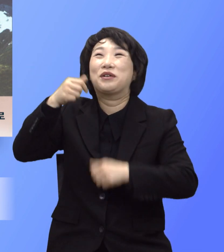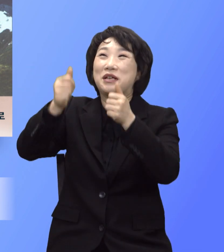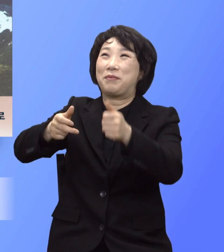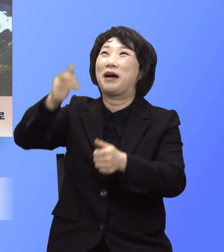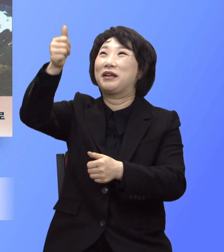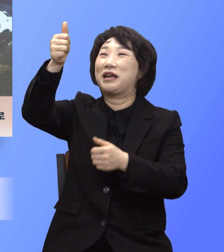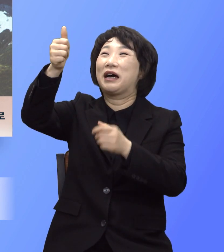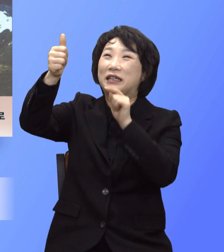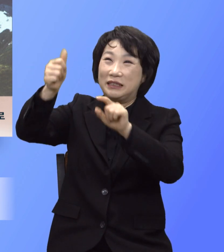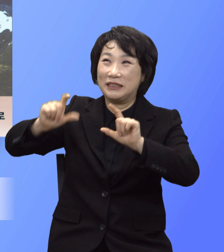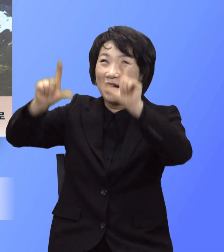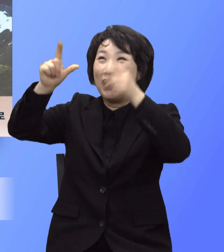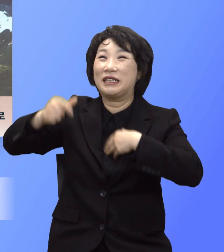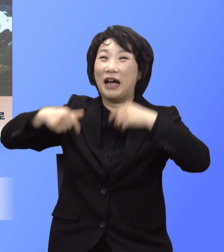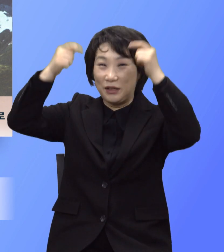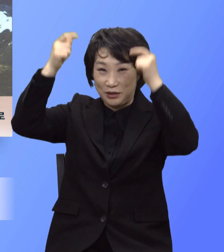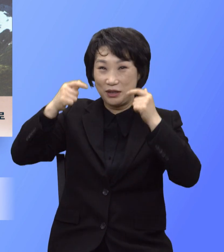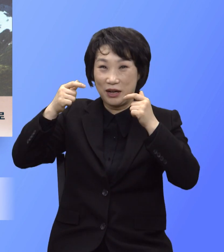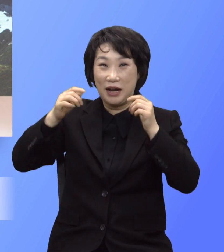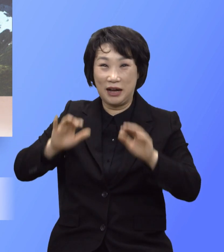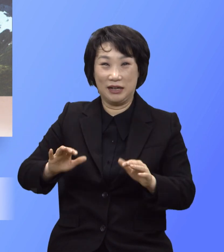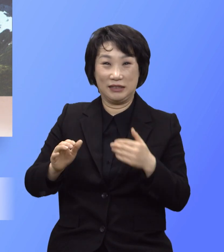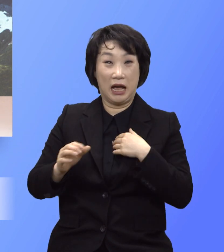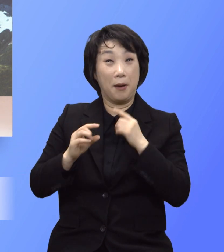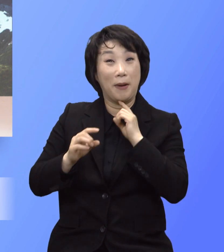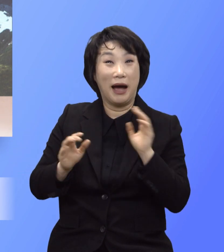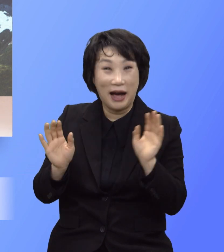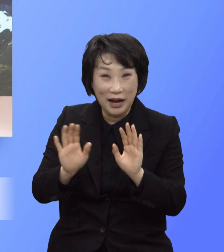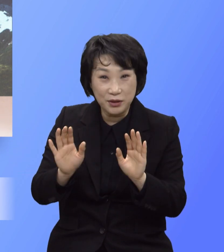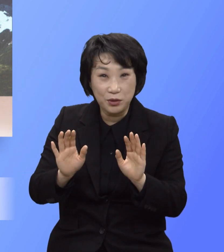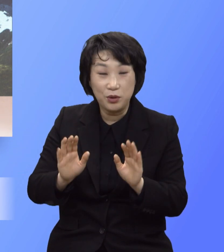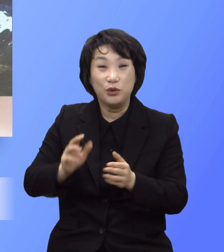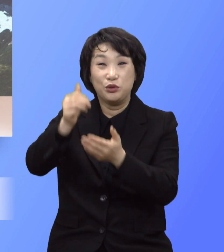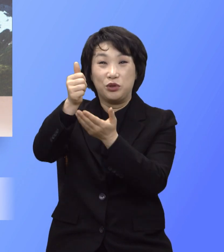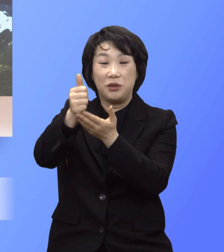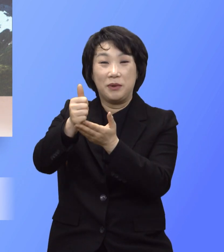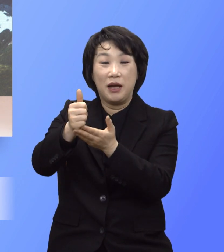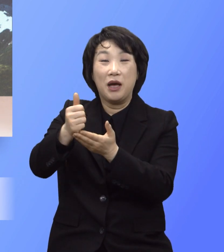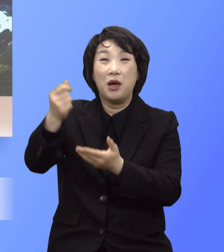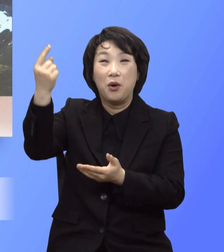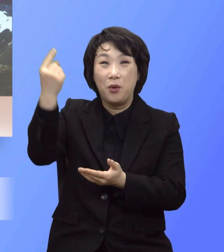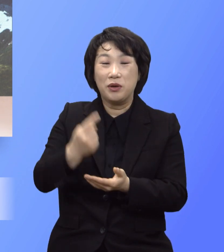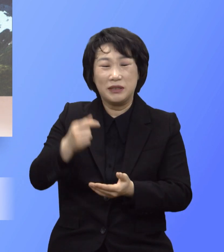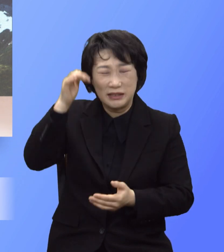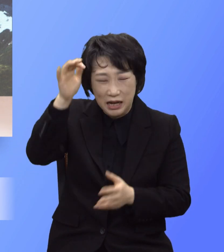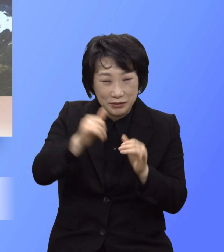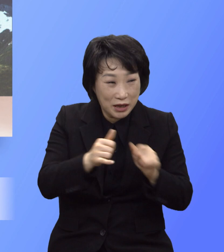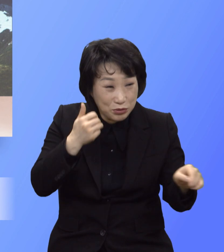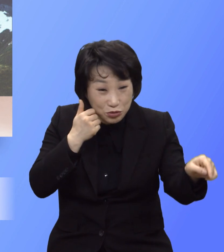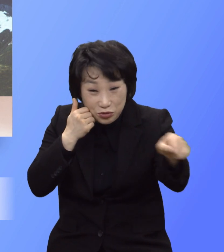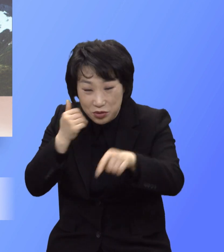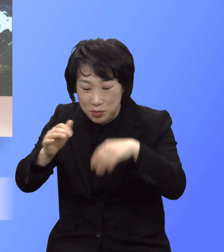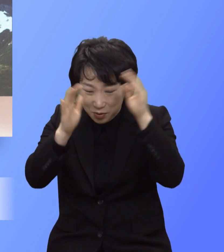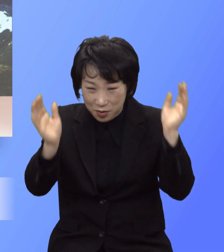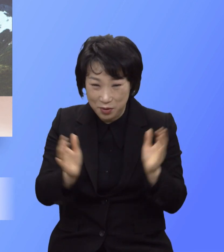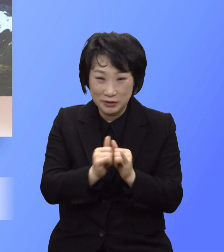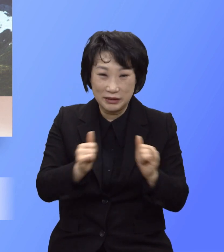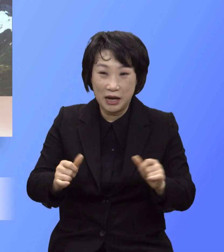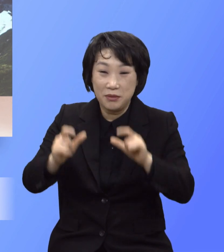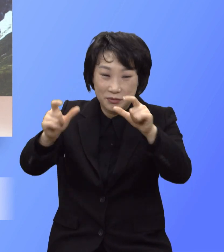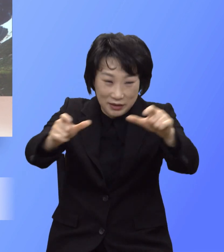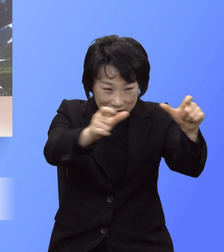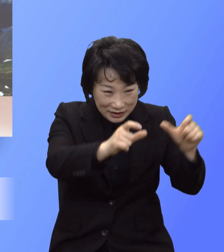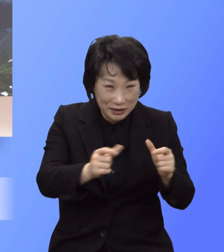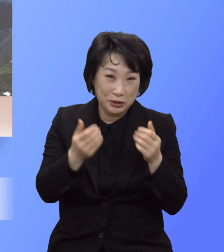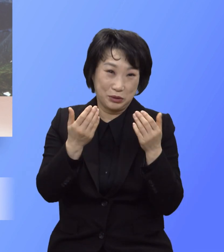재판장이 그날에 내게 주실 것이니 내게만 아니라 주의 나타나심을 사모하는 모든